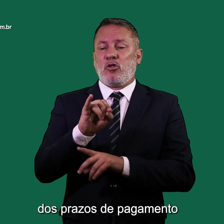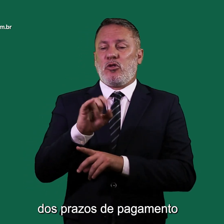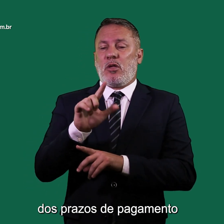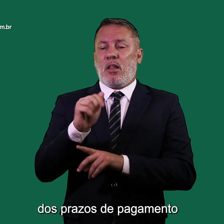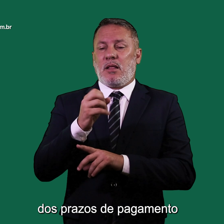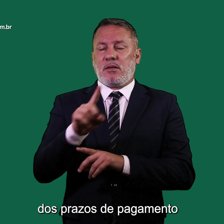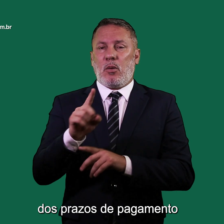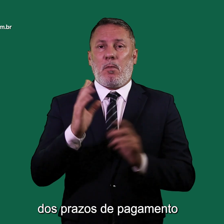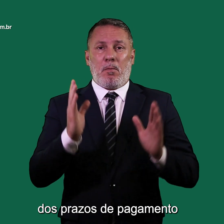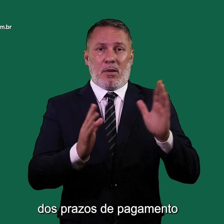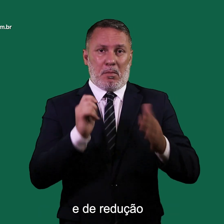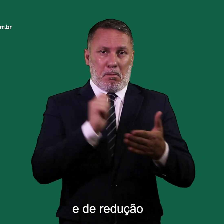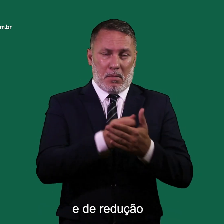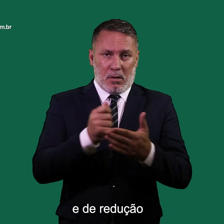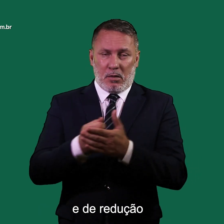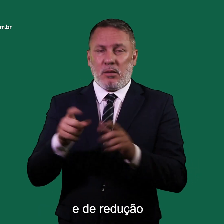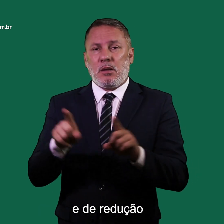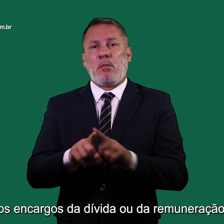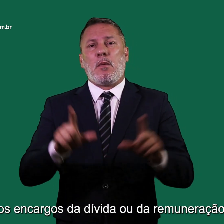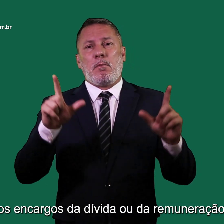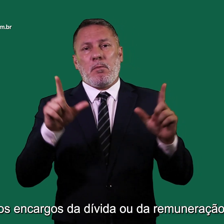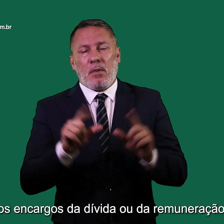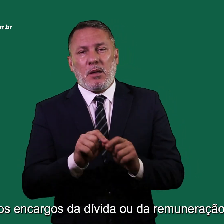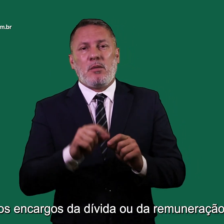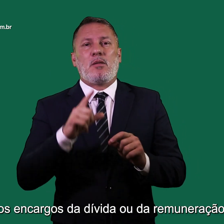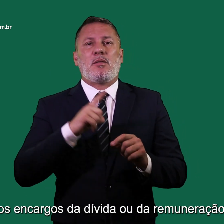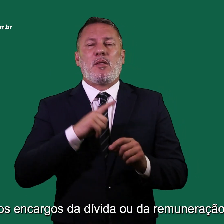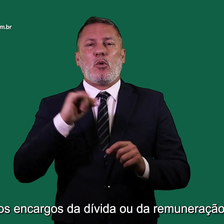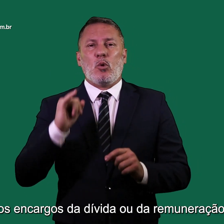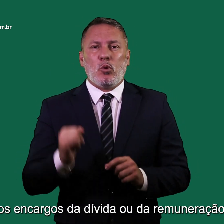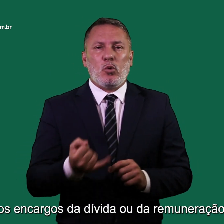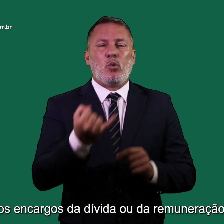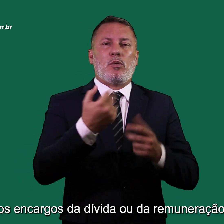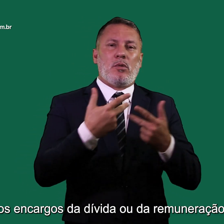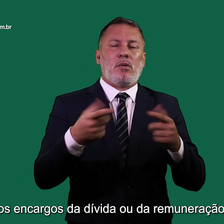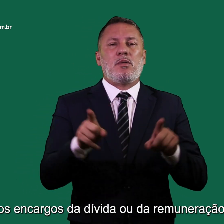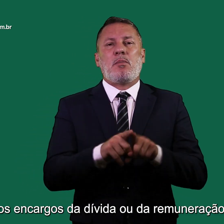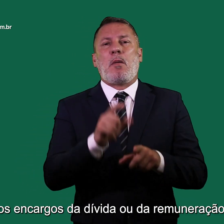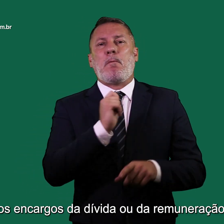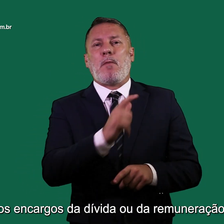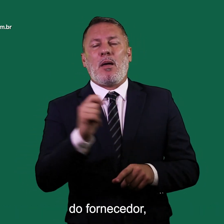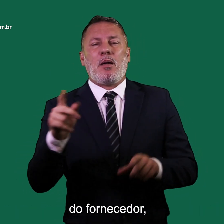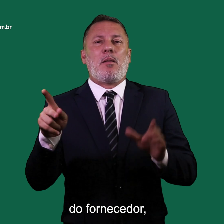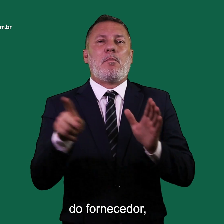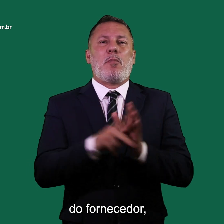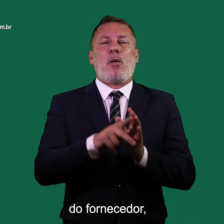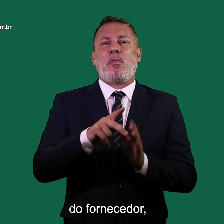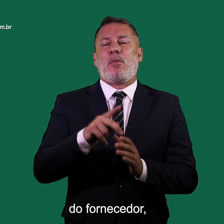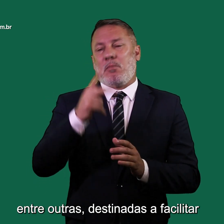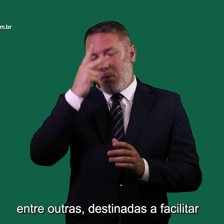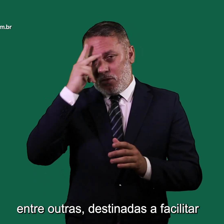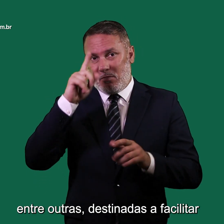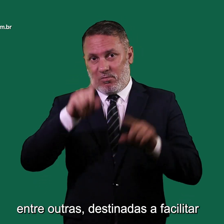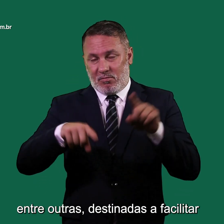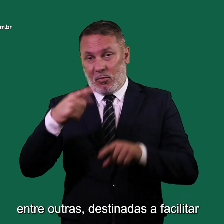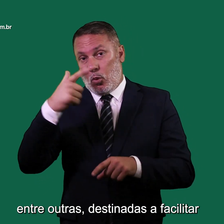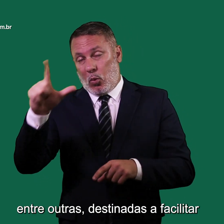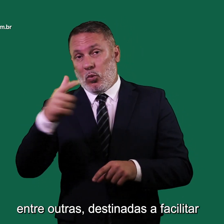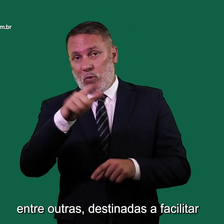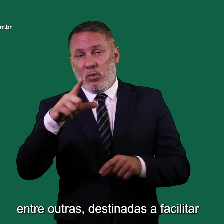prazos de pagamento e de redução dos encargos da dívida ou da remuneração do fornecedor, entre outras destinadas